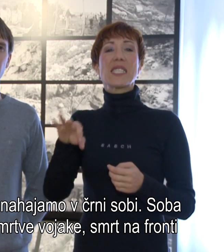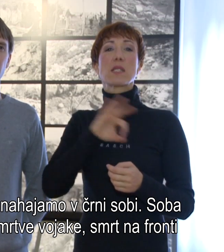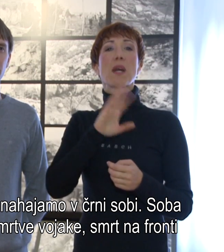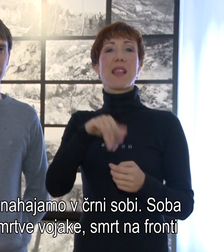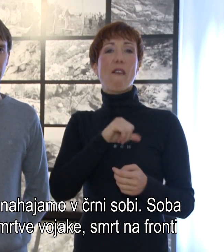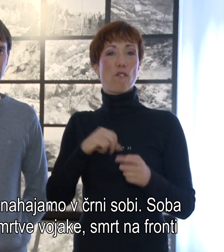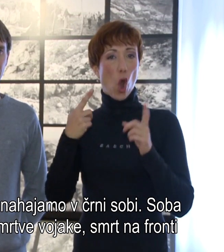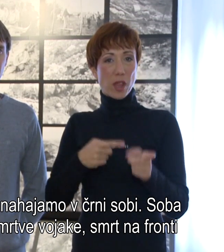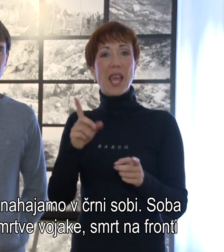njihovo trpljenje.